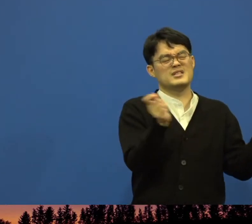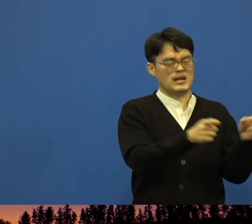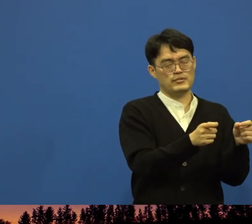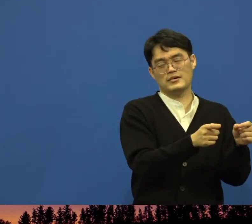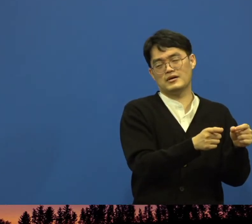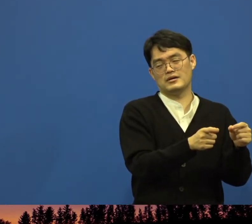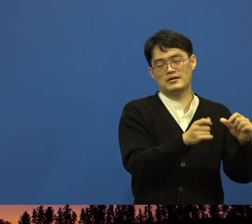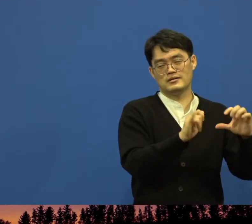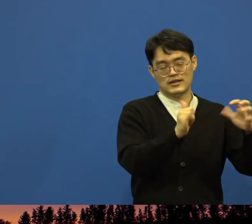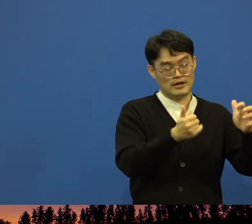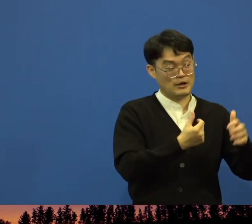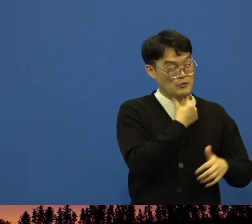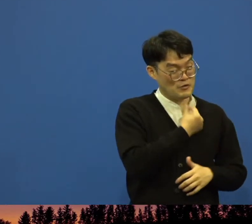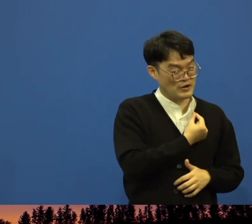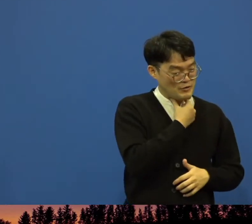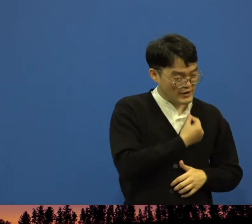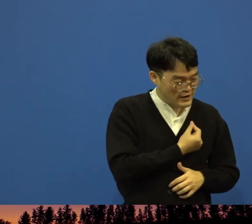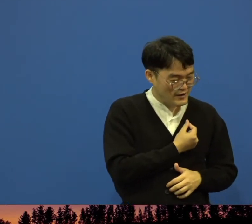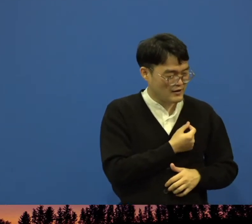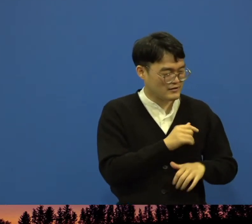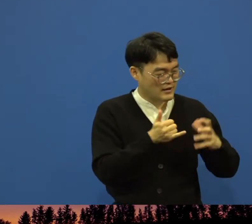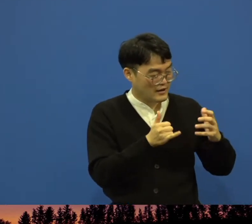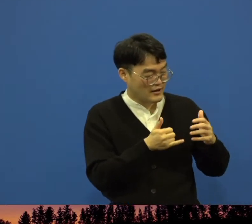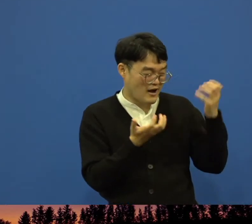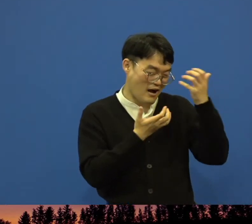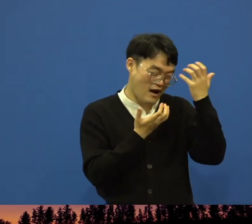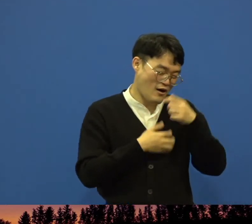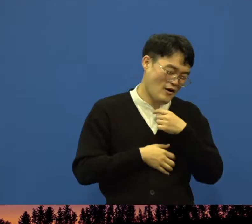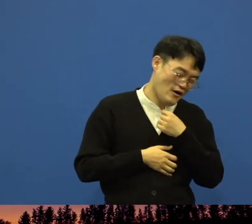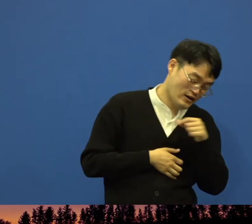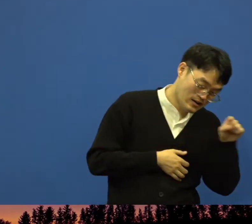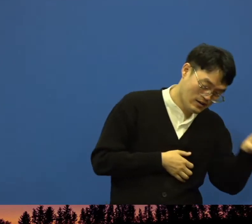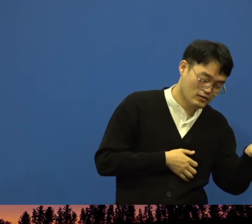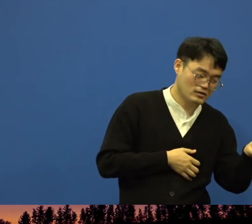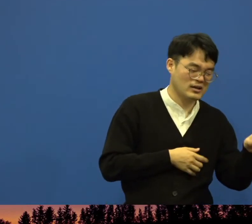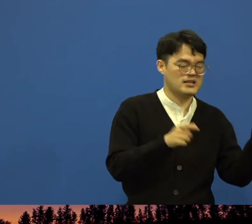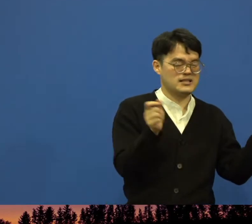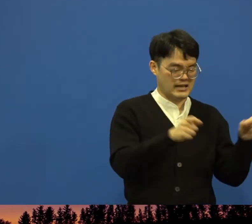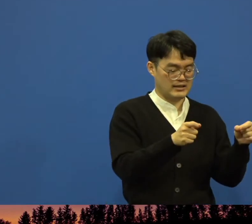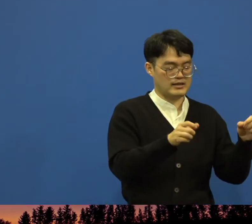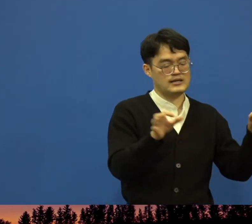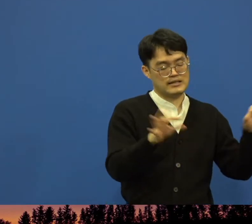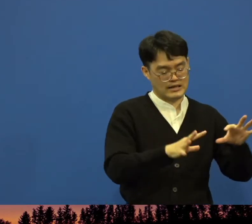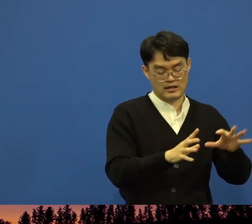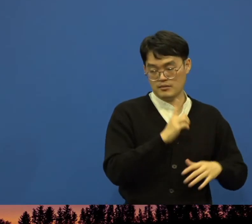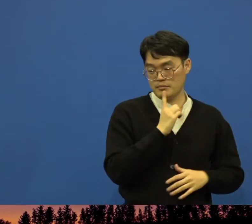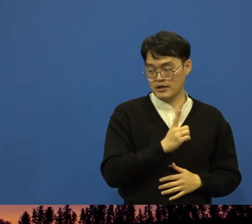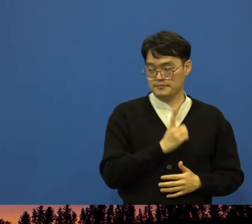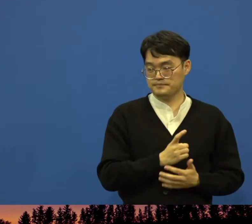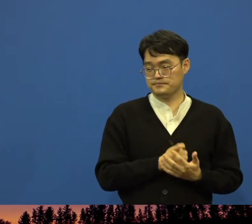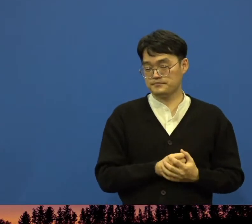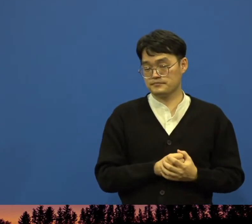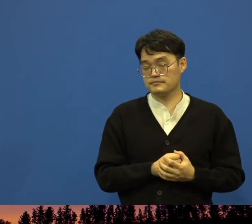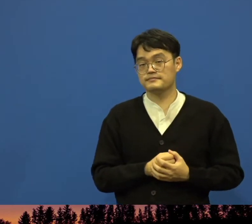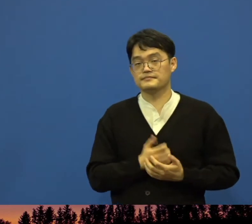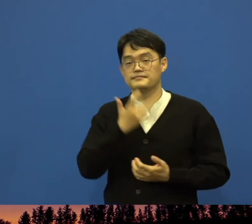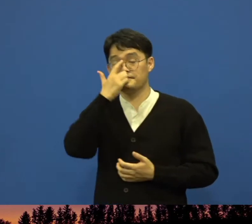짧다는 거예요. 1장 3절을 보면 내가 내 마음으로 깊이 생각하기를 내가 어떻게 하여 내 마음을